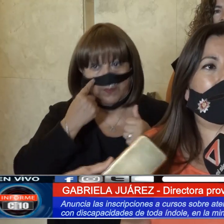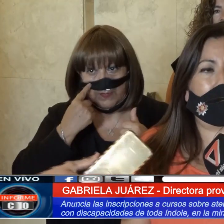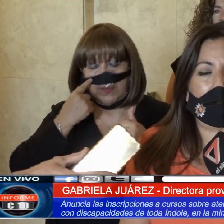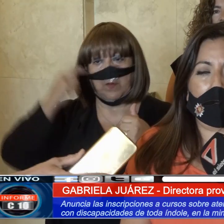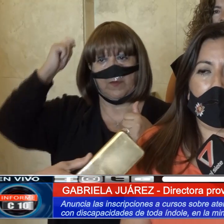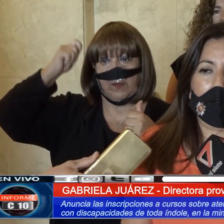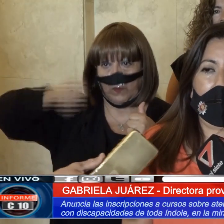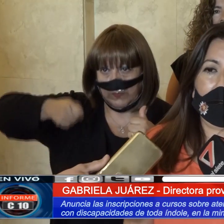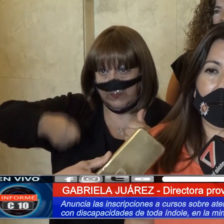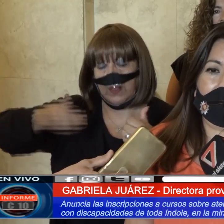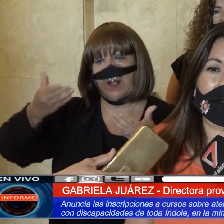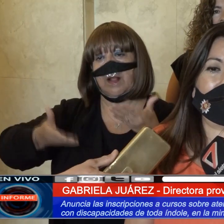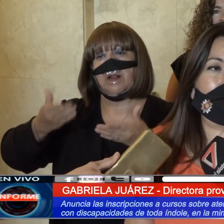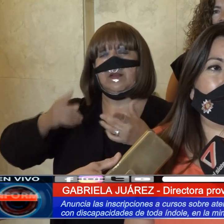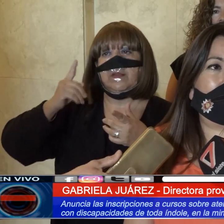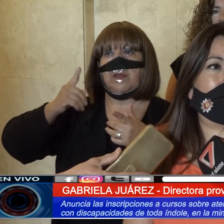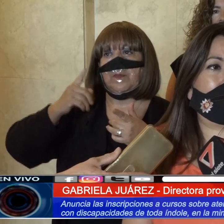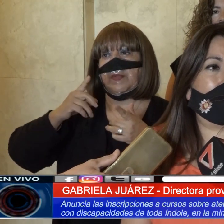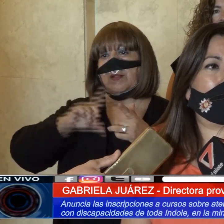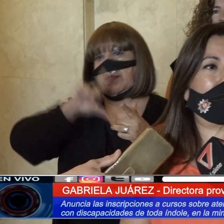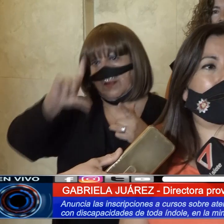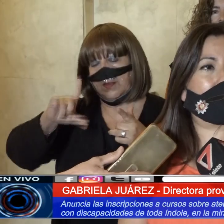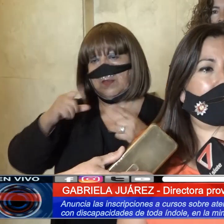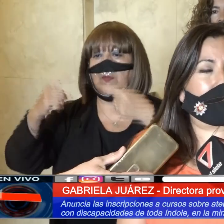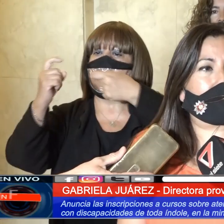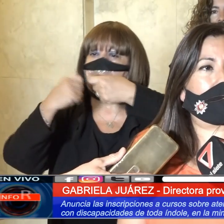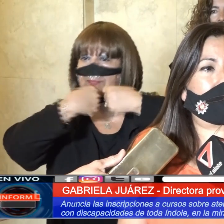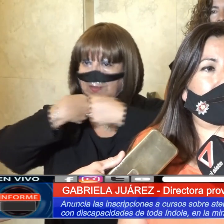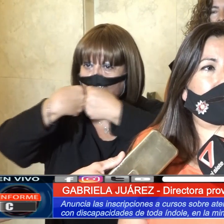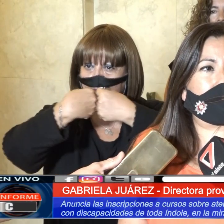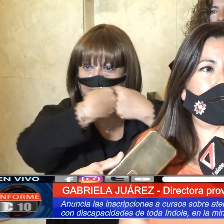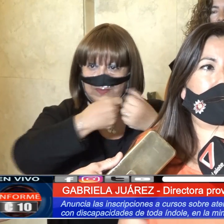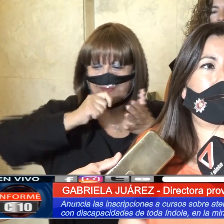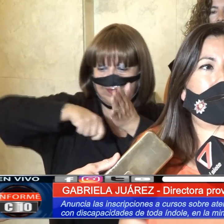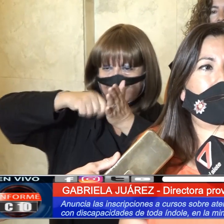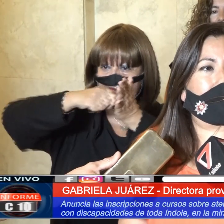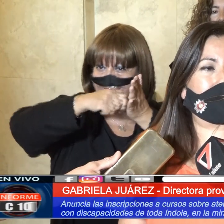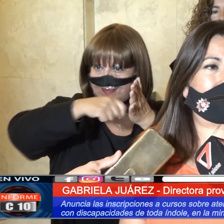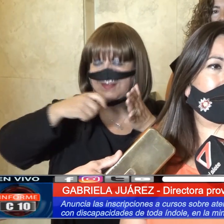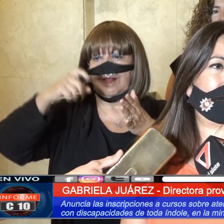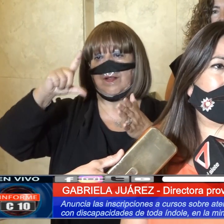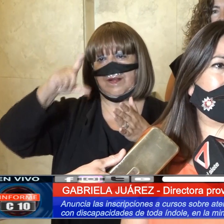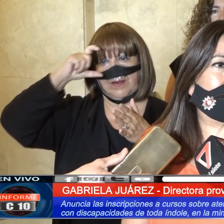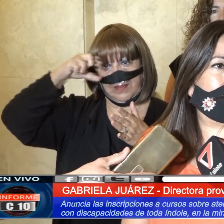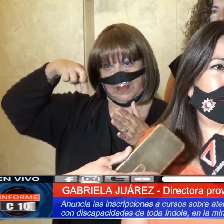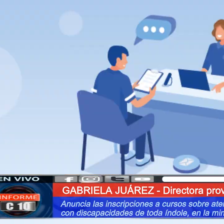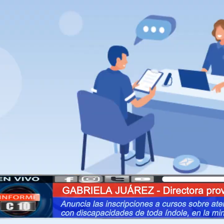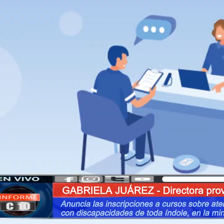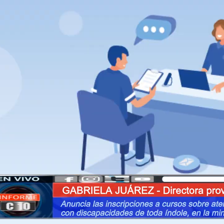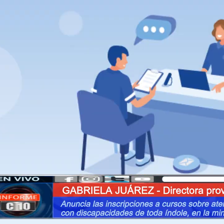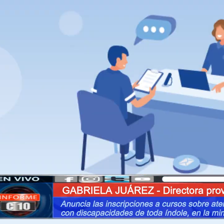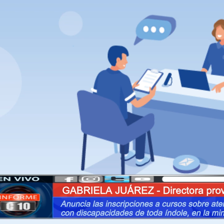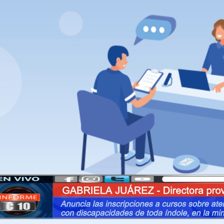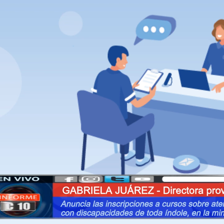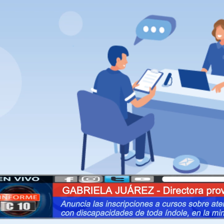Judicial o el Poder Legislativo, tiene que hacer los convenios correspondientes con el IPAP para poder también acceder a esta capacitación.